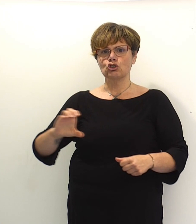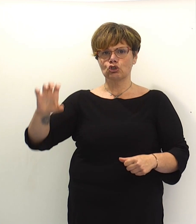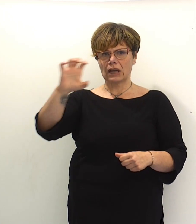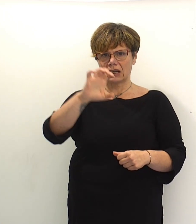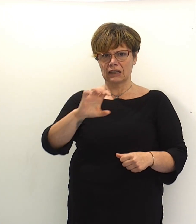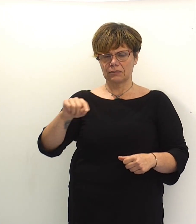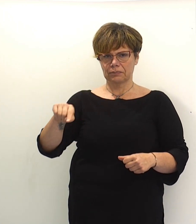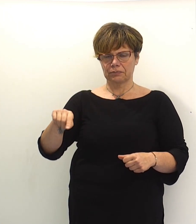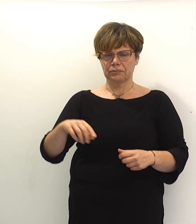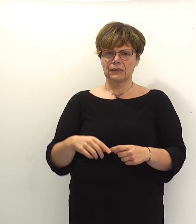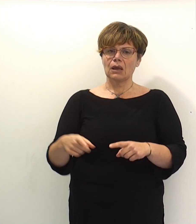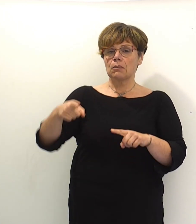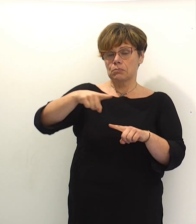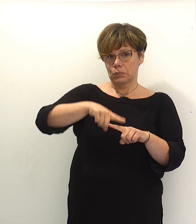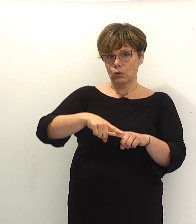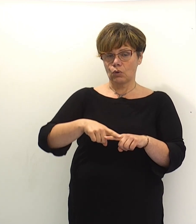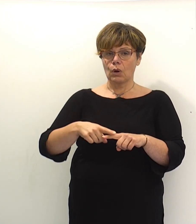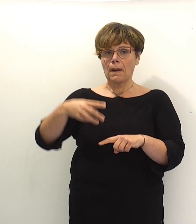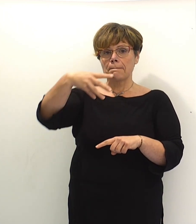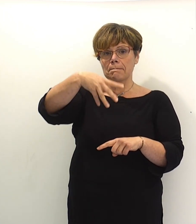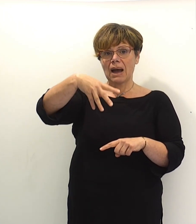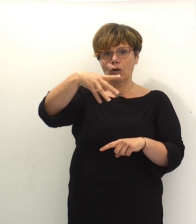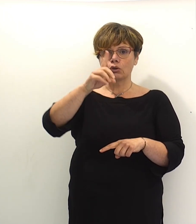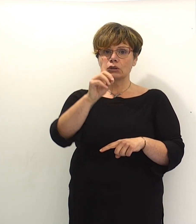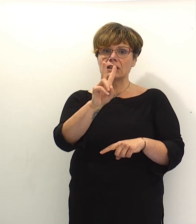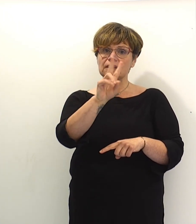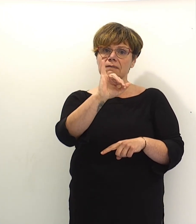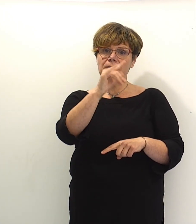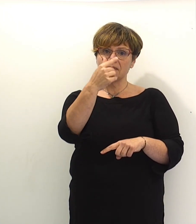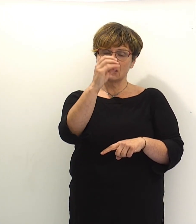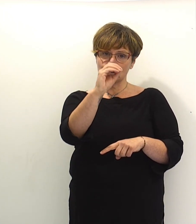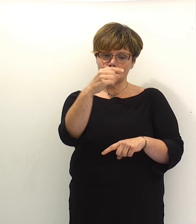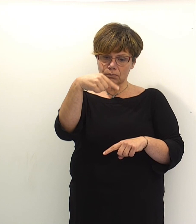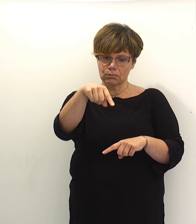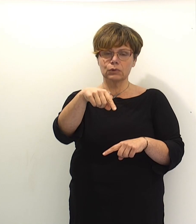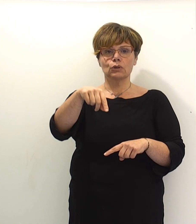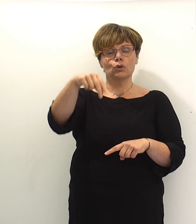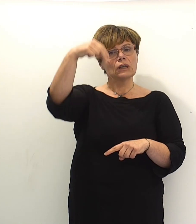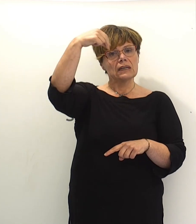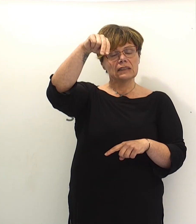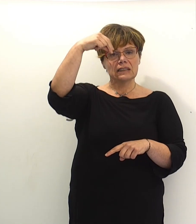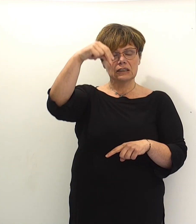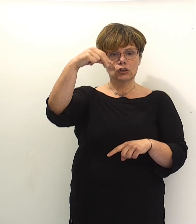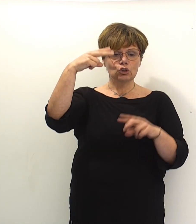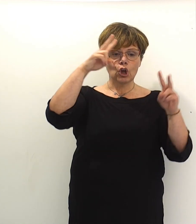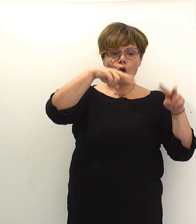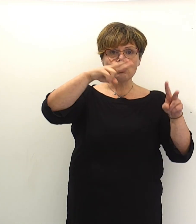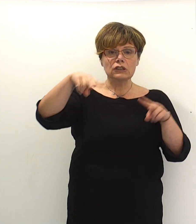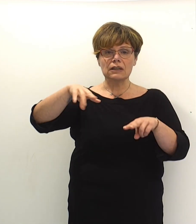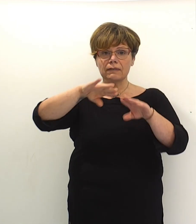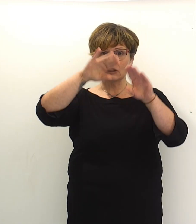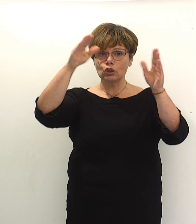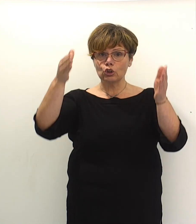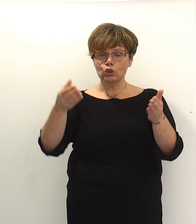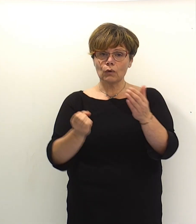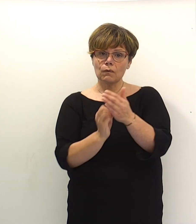regionale, e Mauro Di Vito, direttore dell'Osservatorio Vesuviano